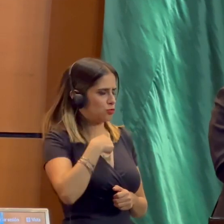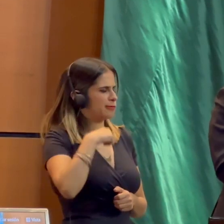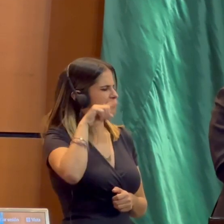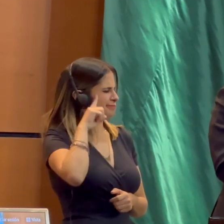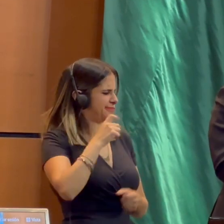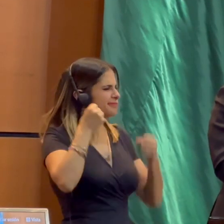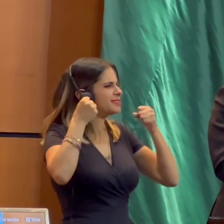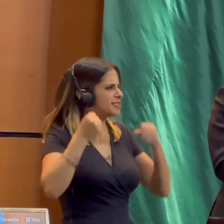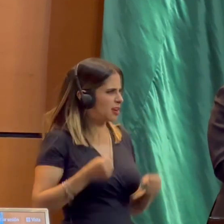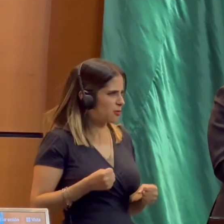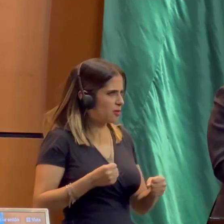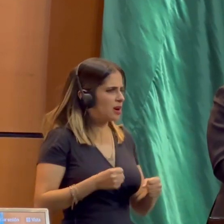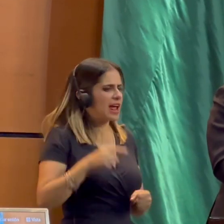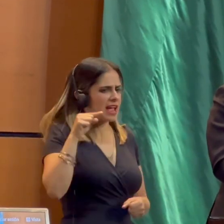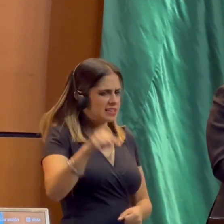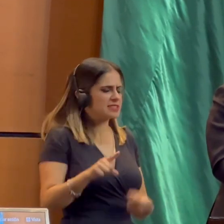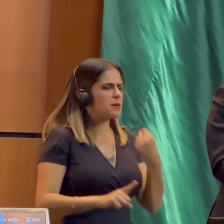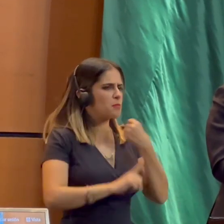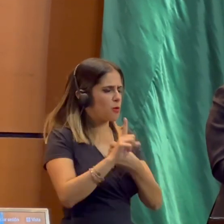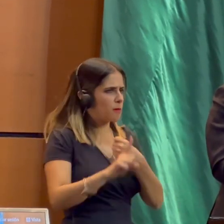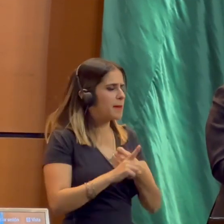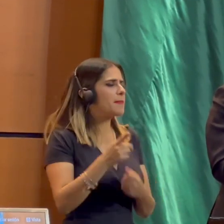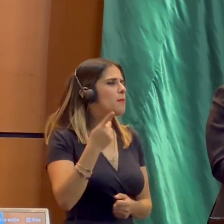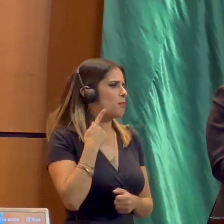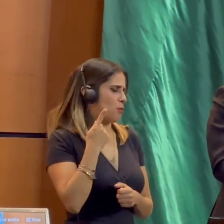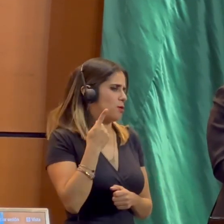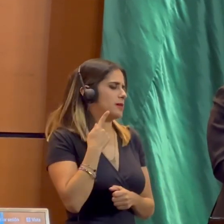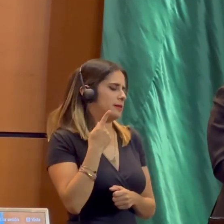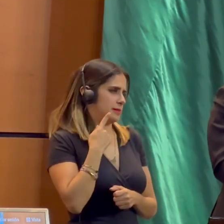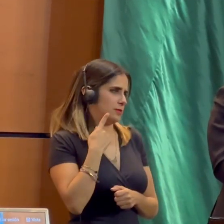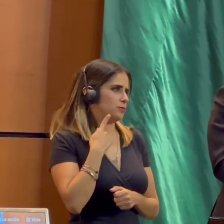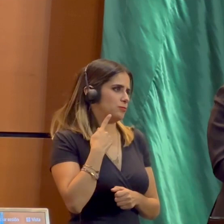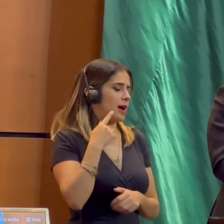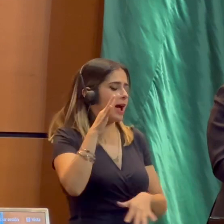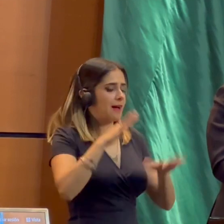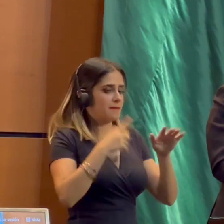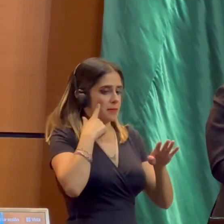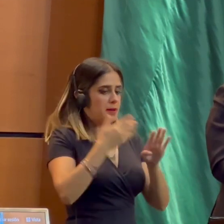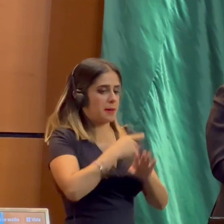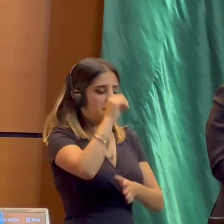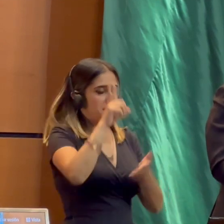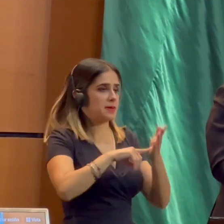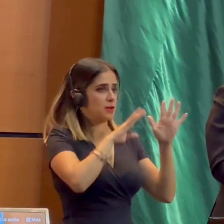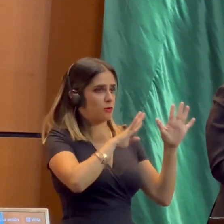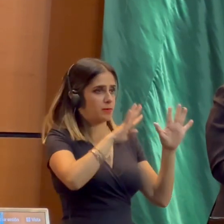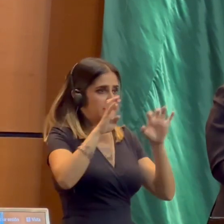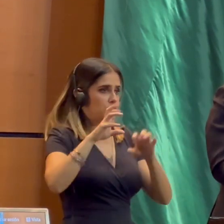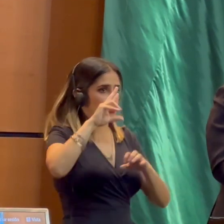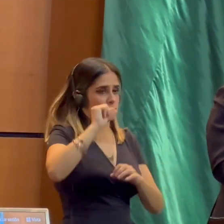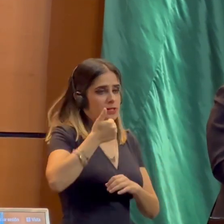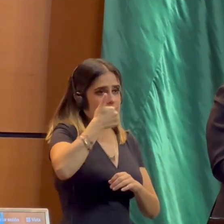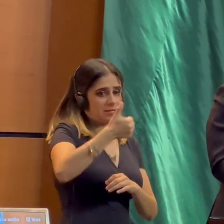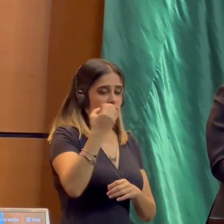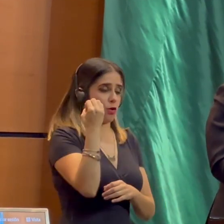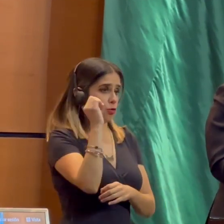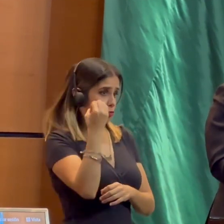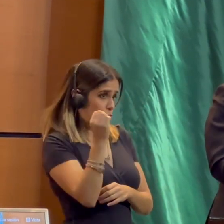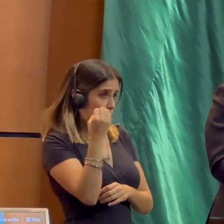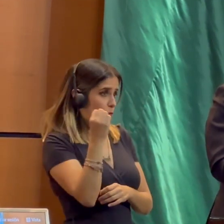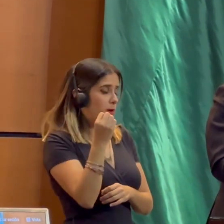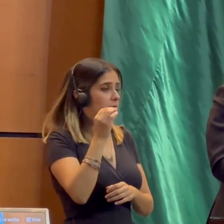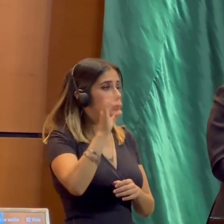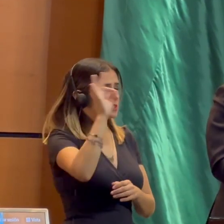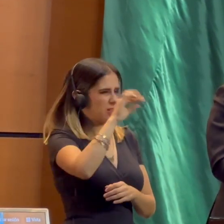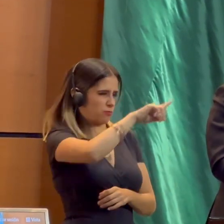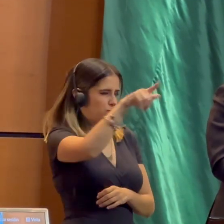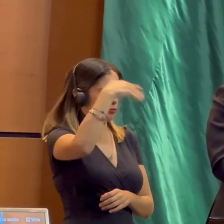します。1986年の11月、多くの方がご存知だと思いますが日本